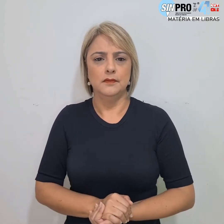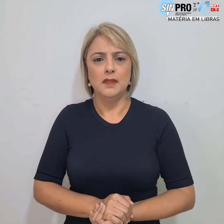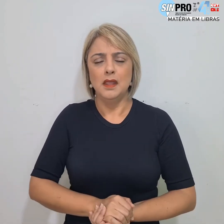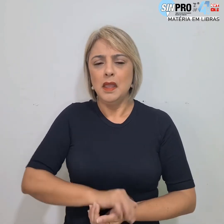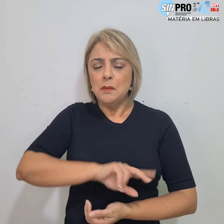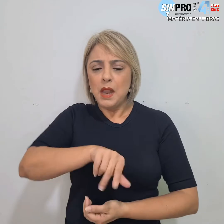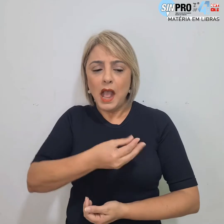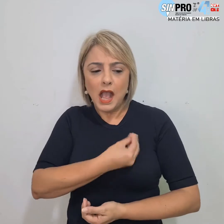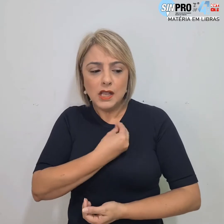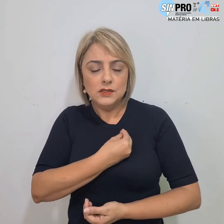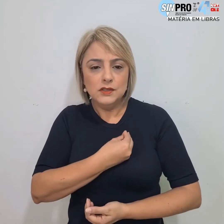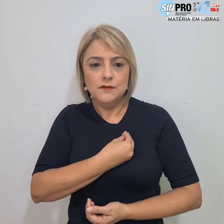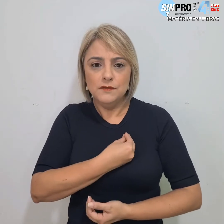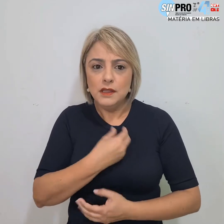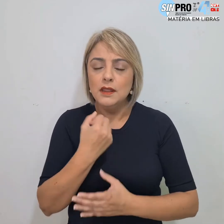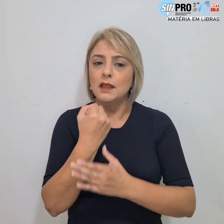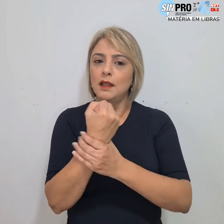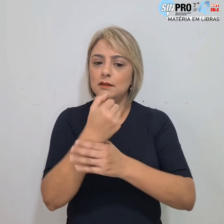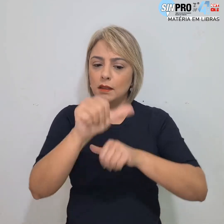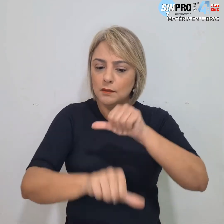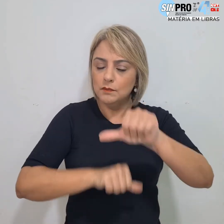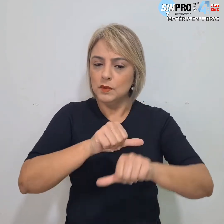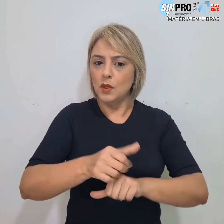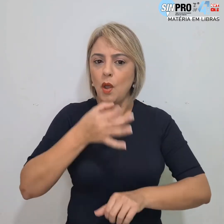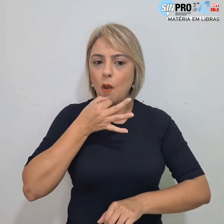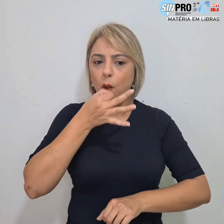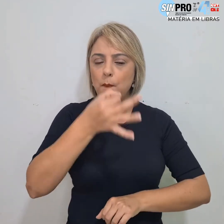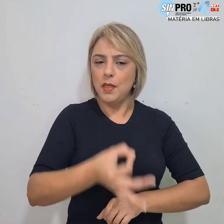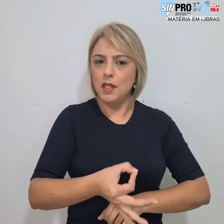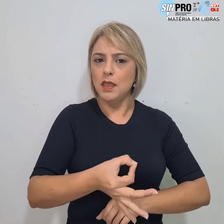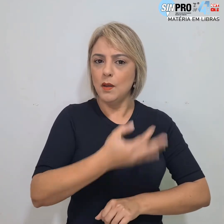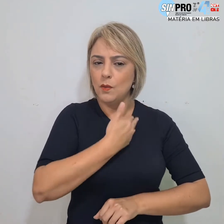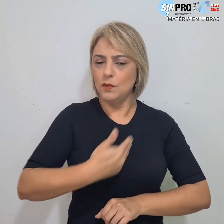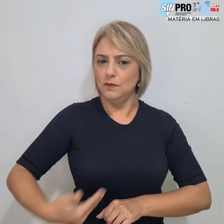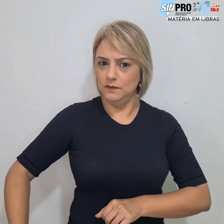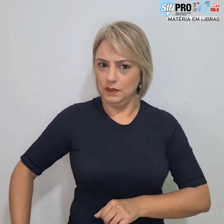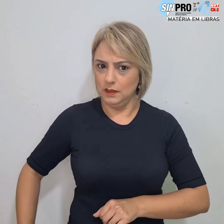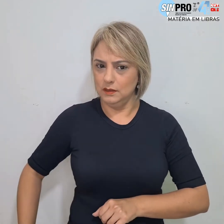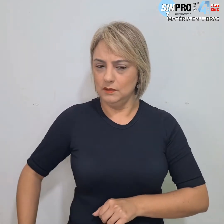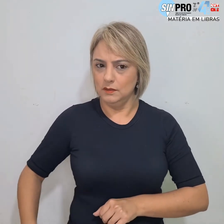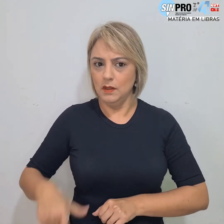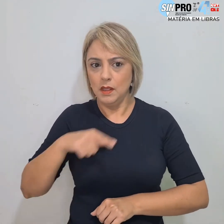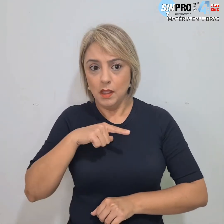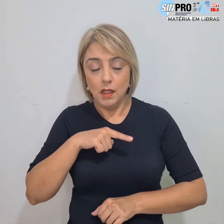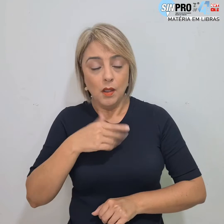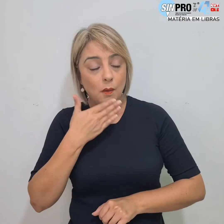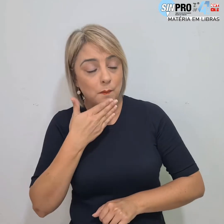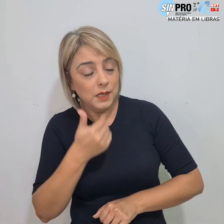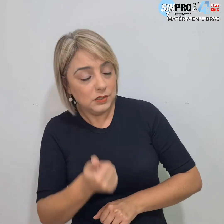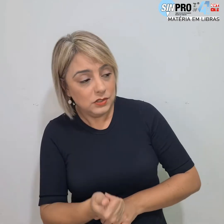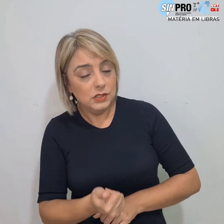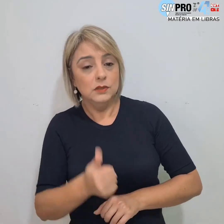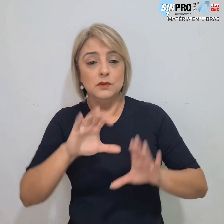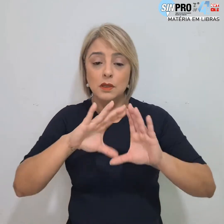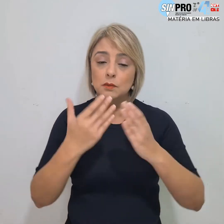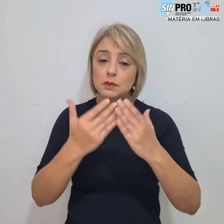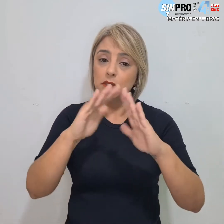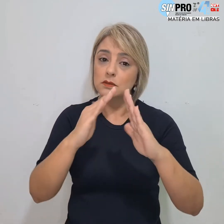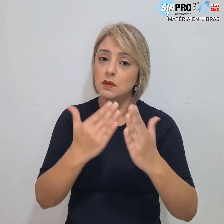Milhares de vidas foram poupadas com a mudança de posição do governo ao atender o pleito da comunidade escolar,